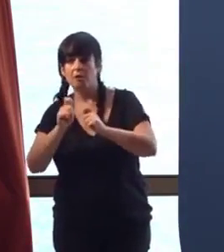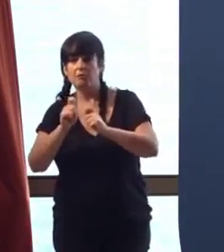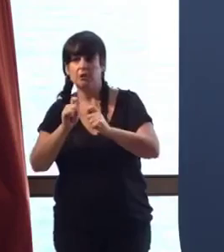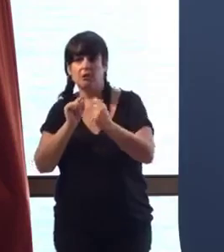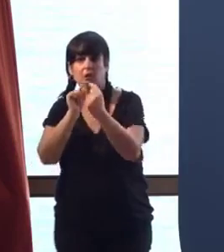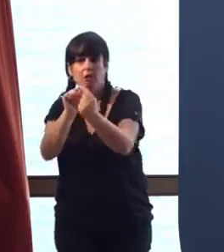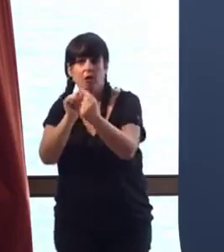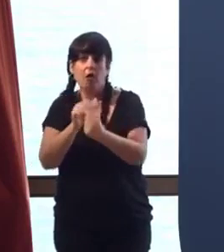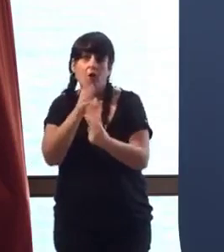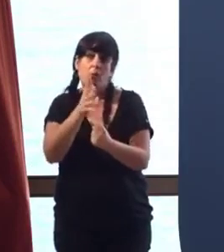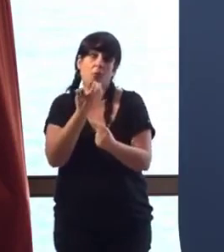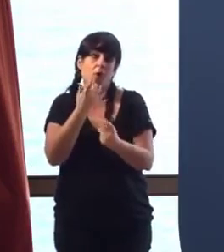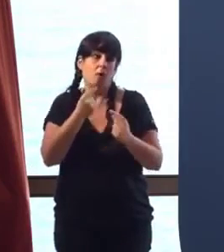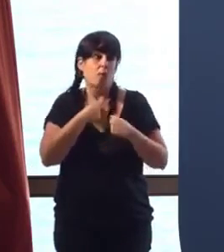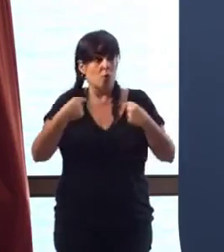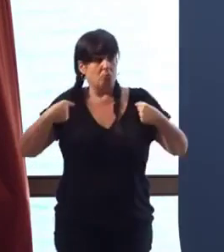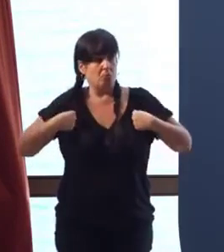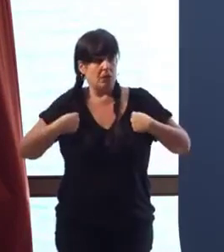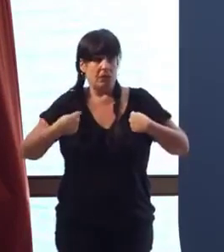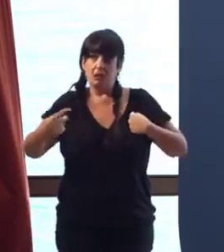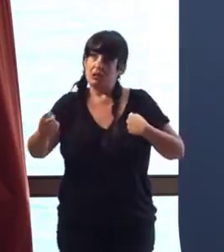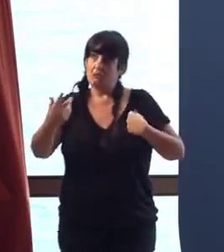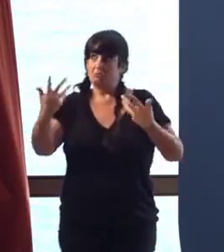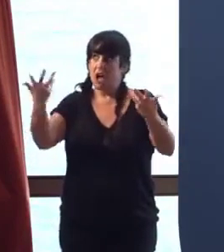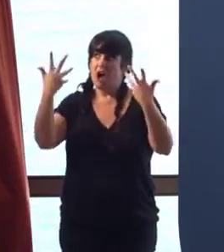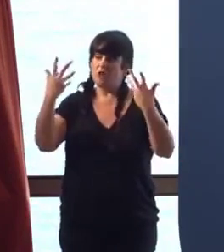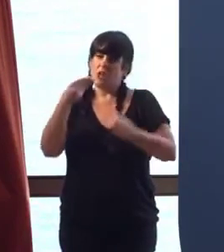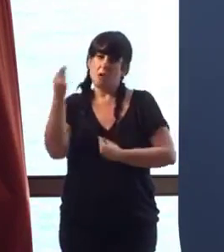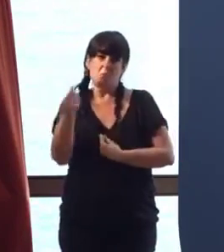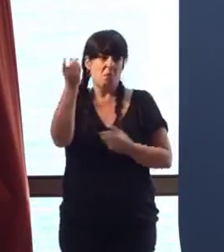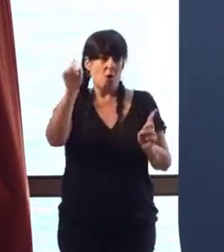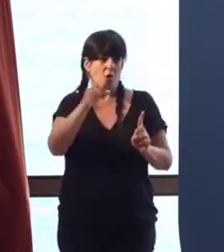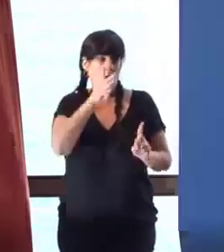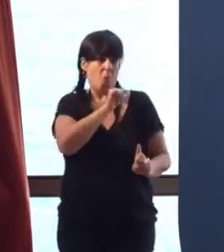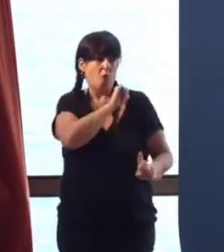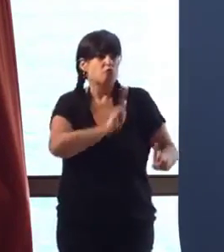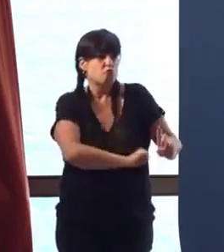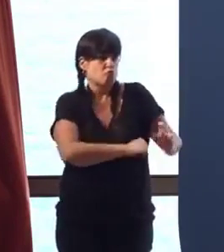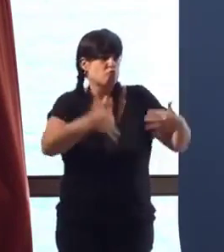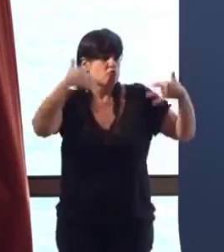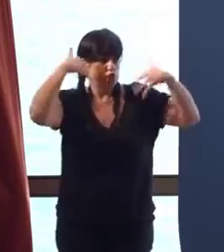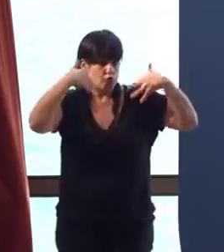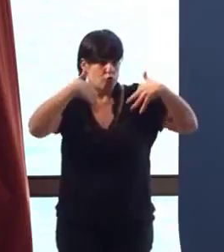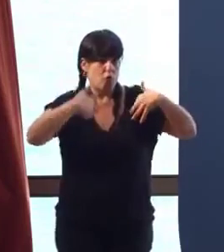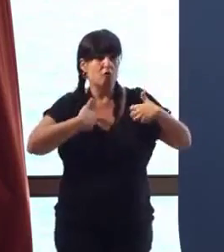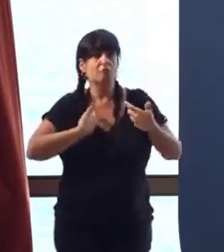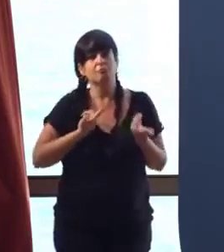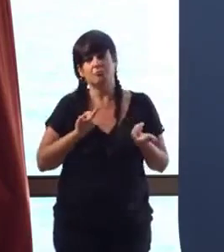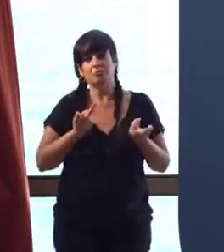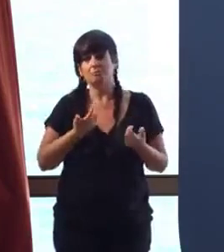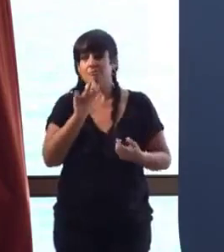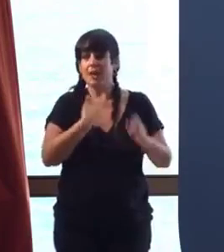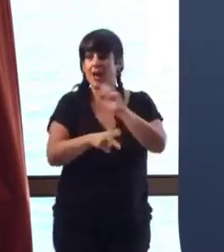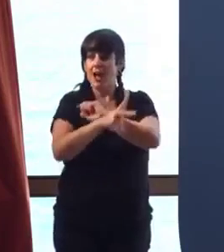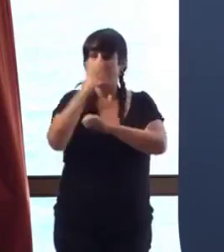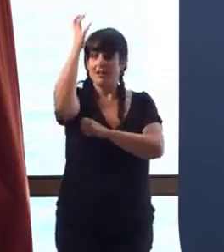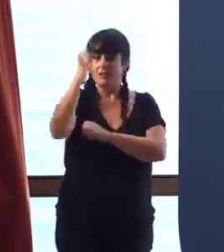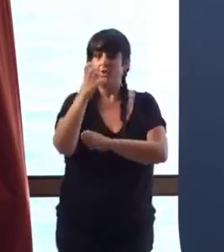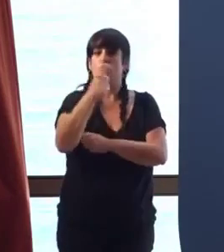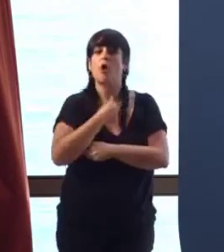con una camisa en la que se te nota el sudor. Pues sabéis lo que os digo, a mí me gusta vuestro alcalde en Coruña precisamente porque lleva camisas que nunca han llevado esos